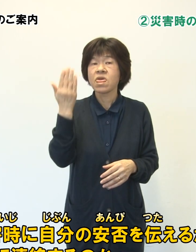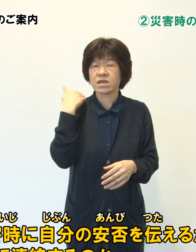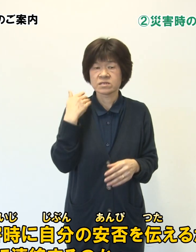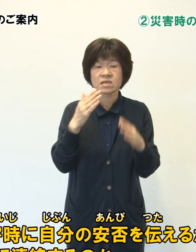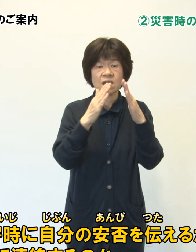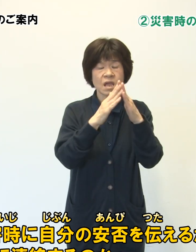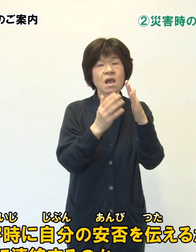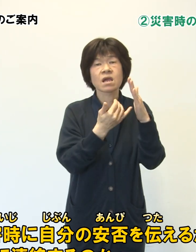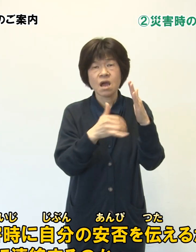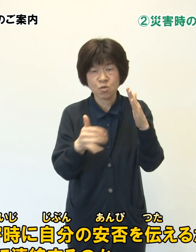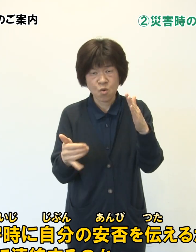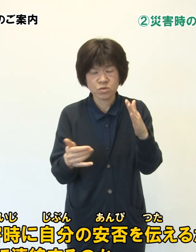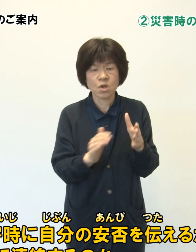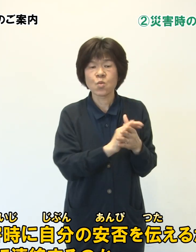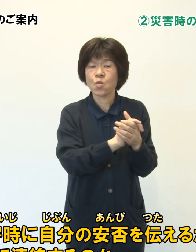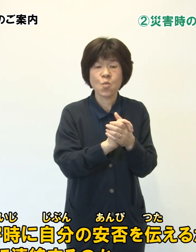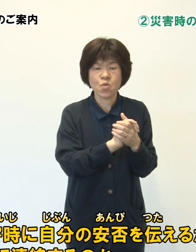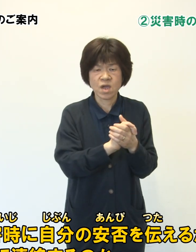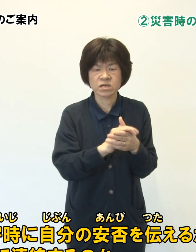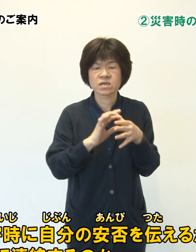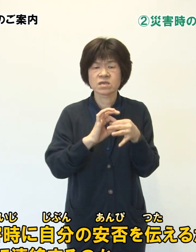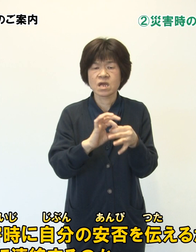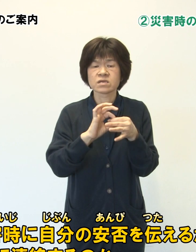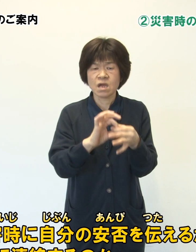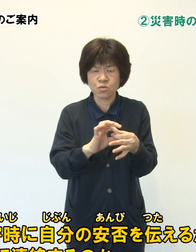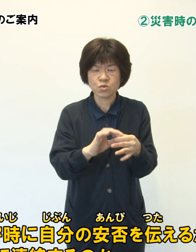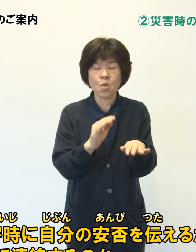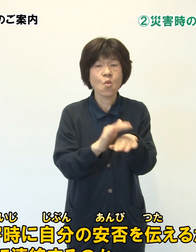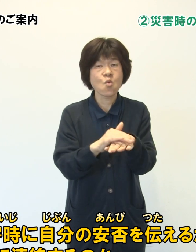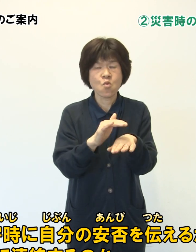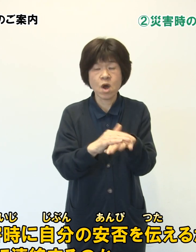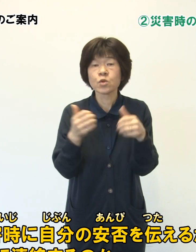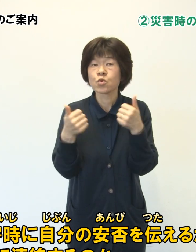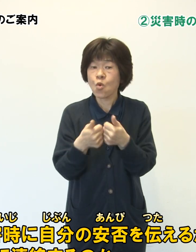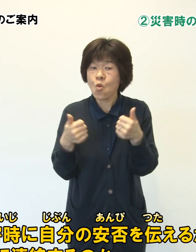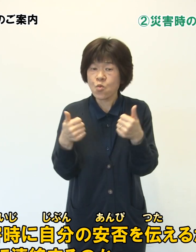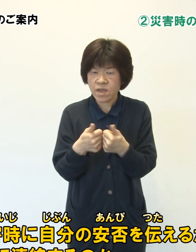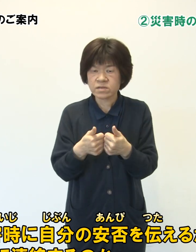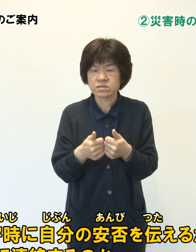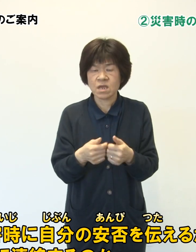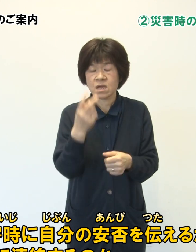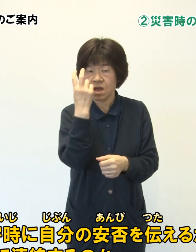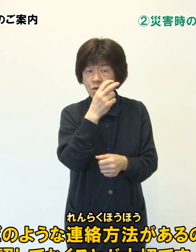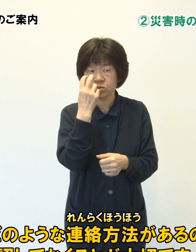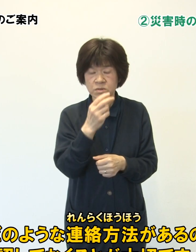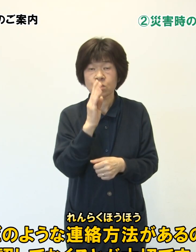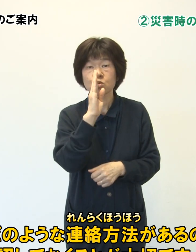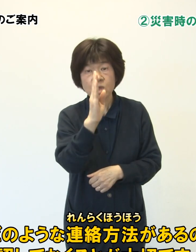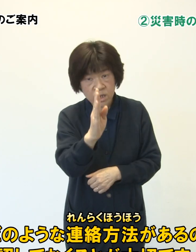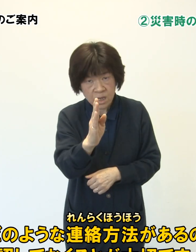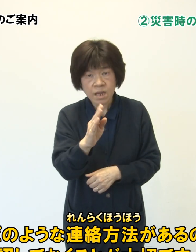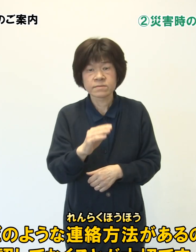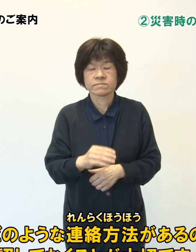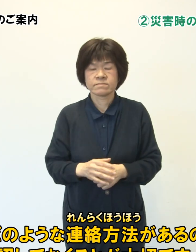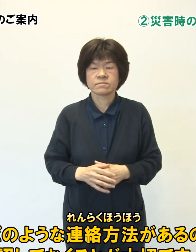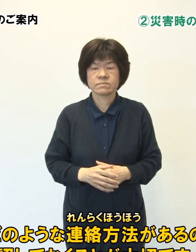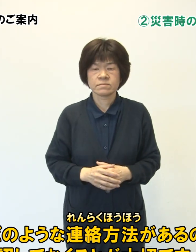災害時に自分の安否を伝えるために誰に連絡するのか、どのような連絡方法がある